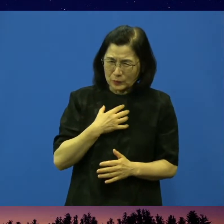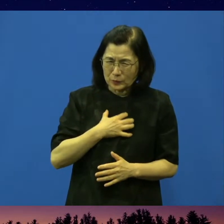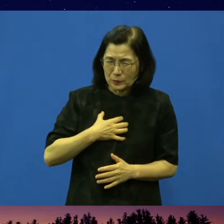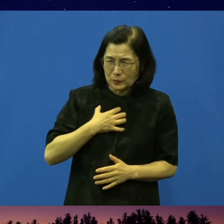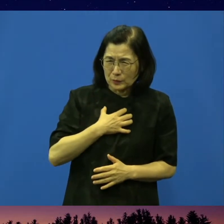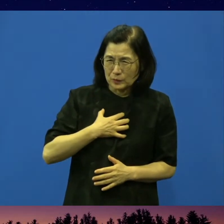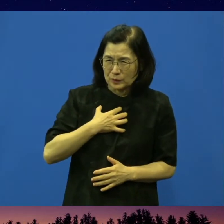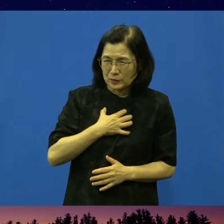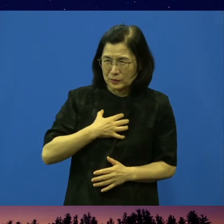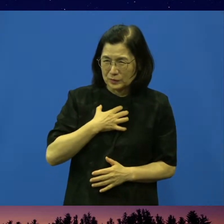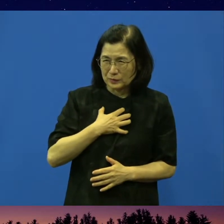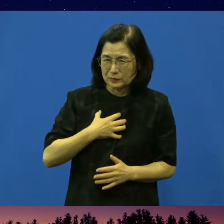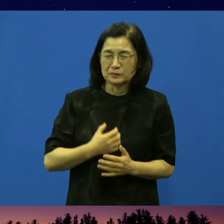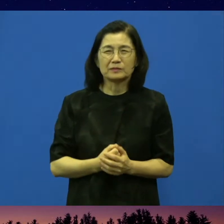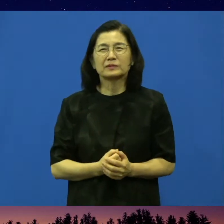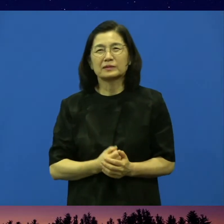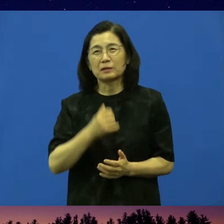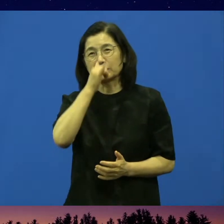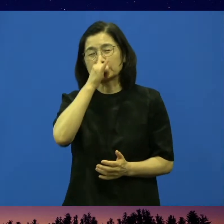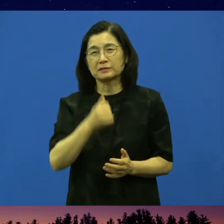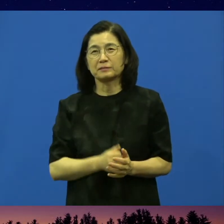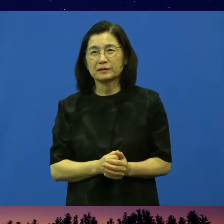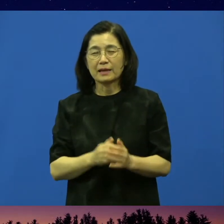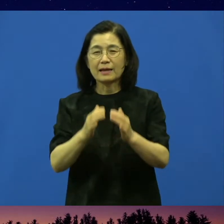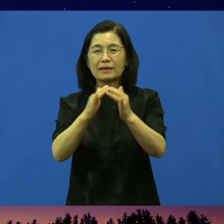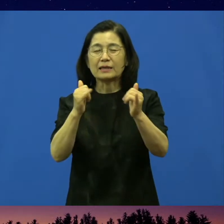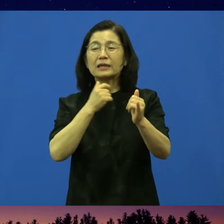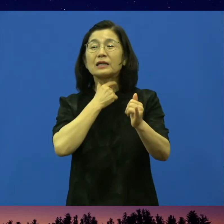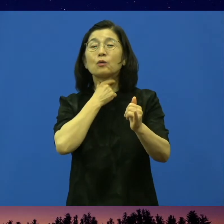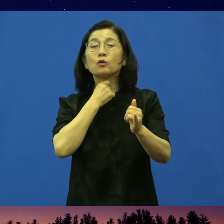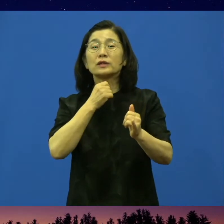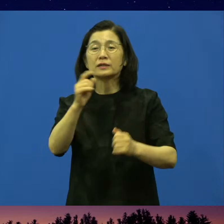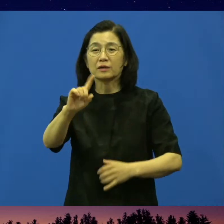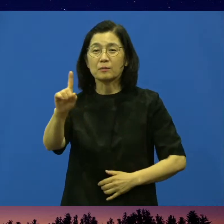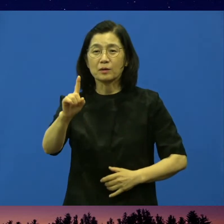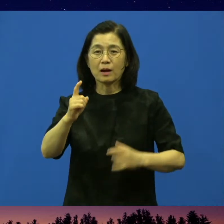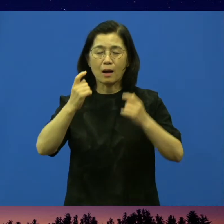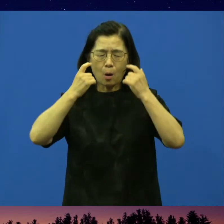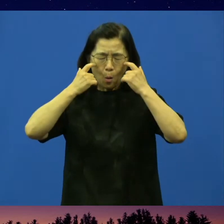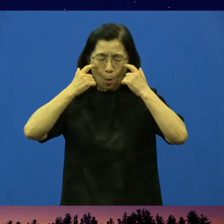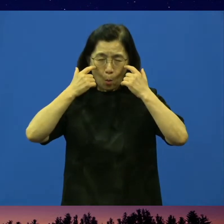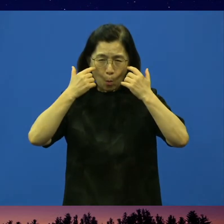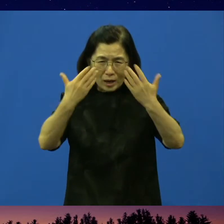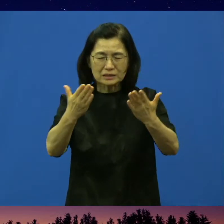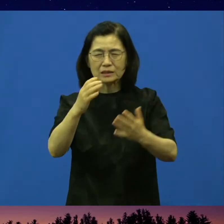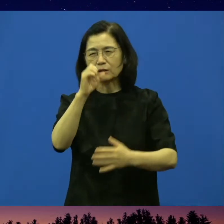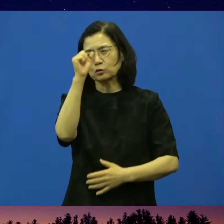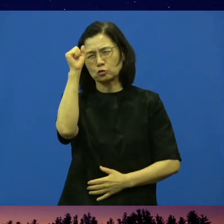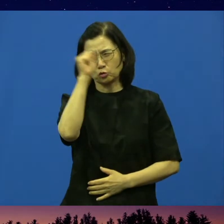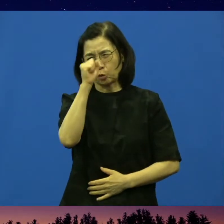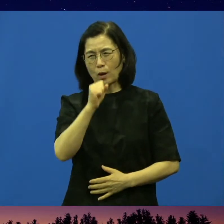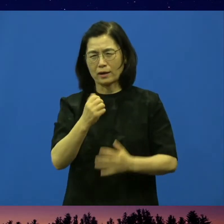근데 인간이 원하는 건 뭐죠, 여러분? 인간이 원하는 것은 언제나 확실성을 확보하고 싶은 거예요.